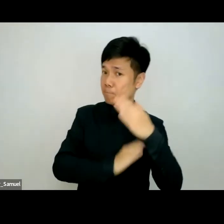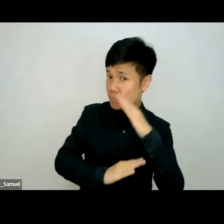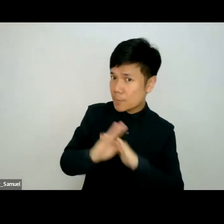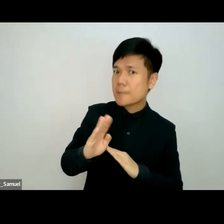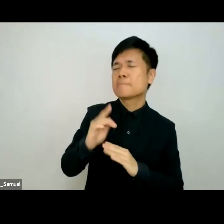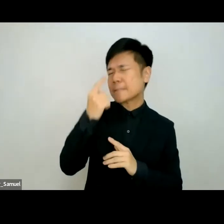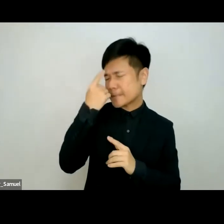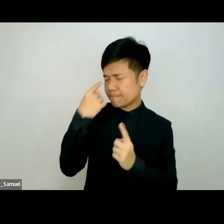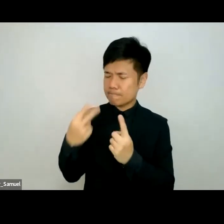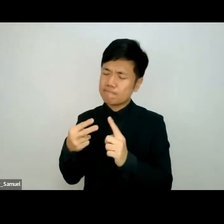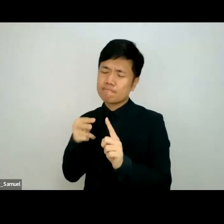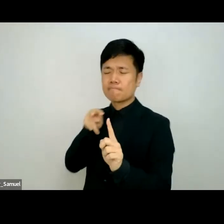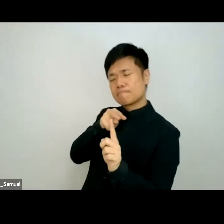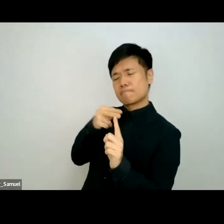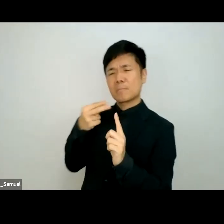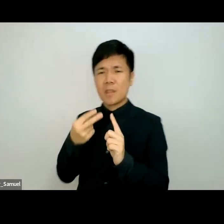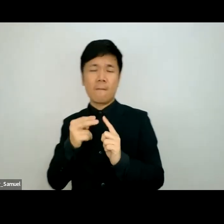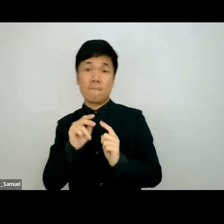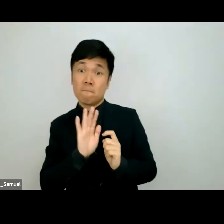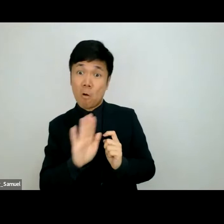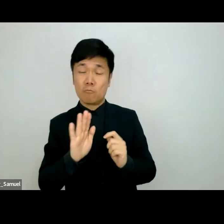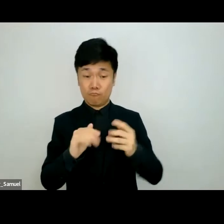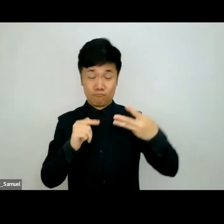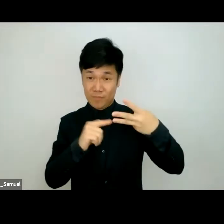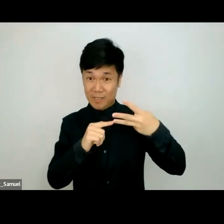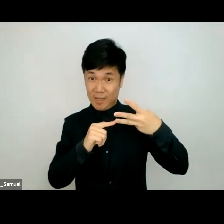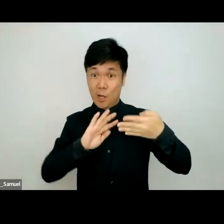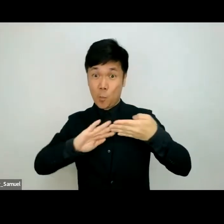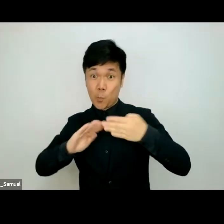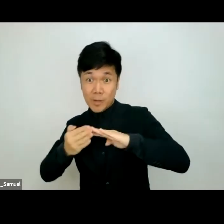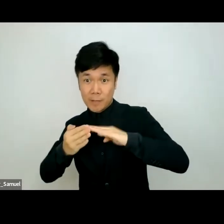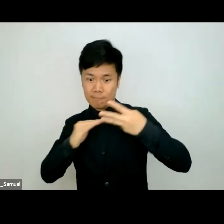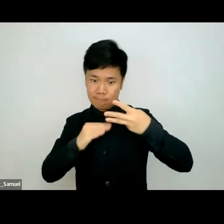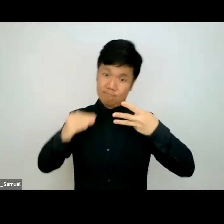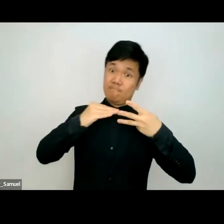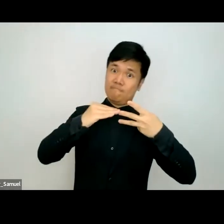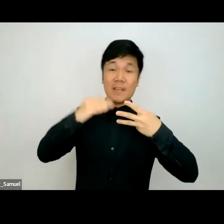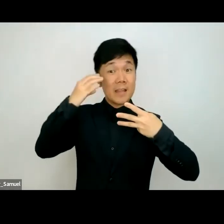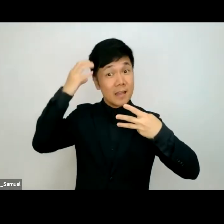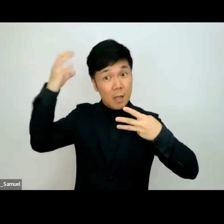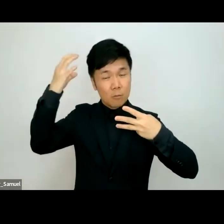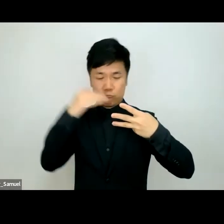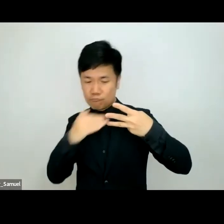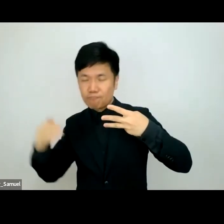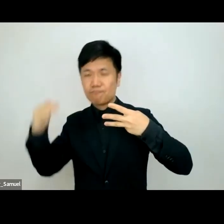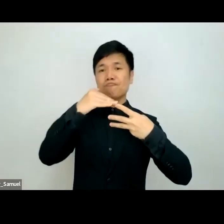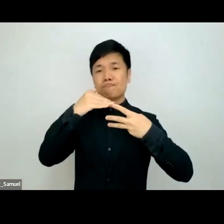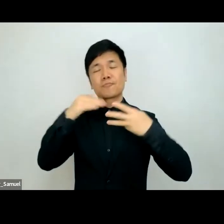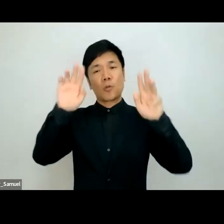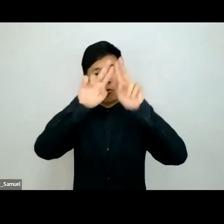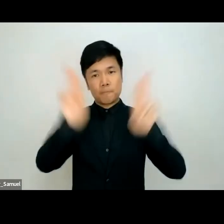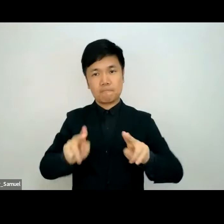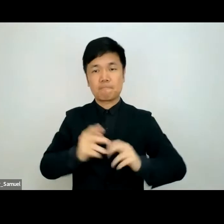Nous voulons une approche très inclusion à tous les niveaux, local, régional et international. Nous voulons